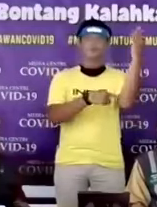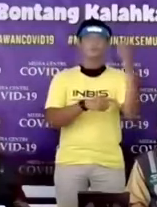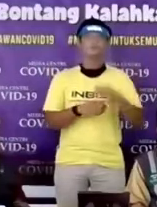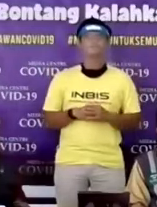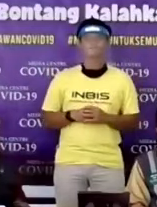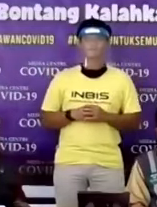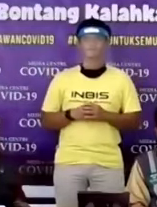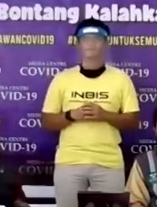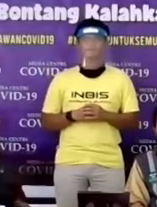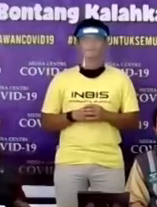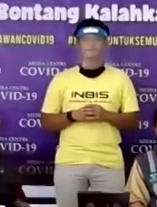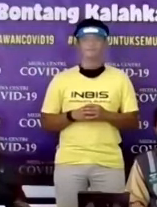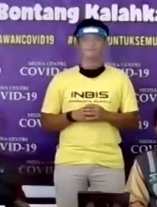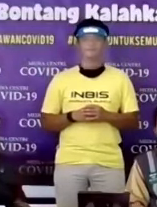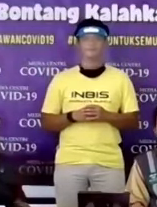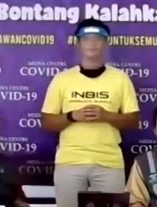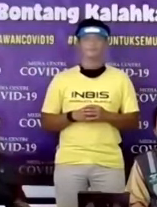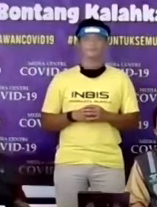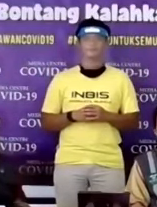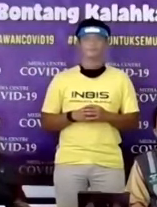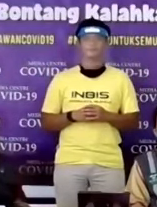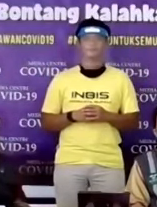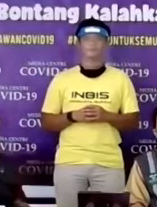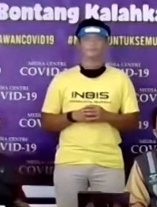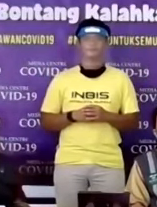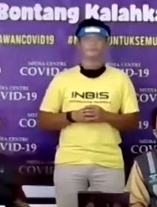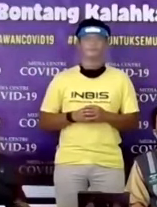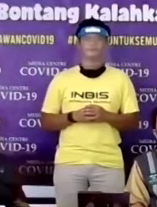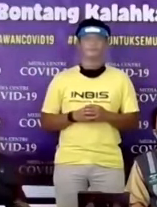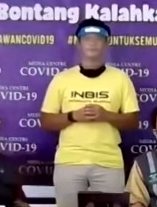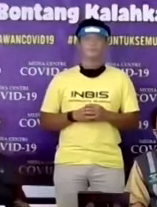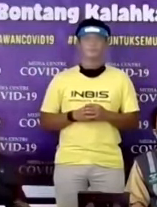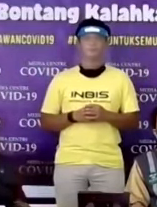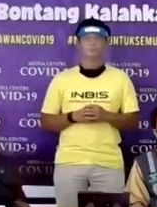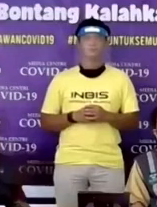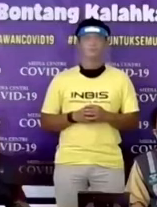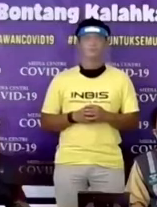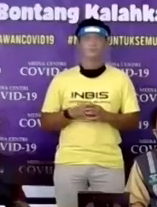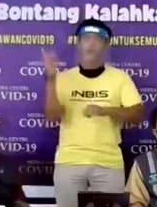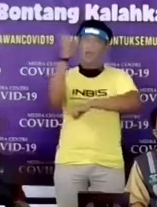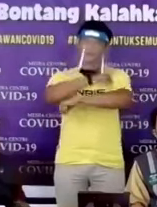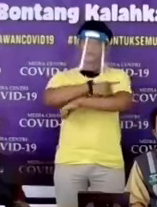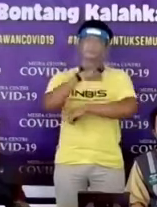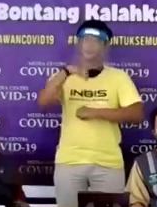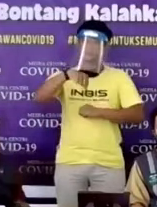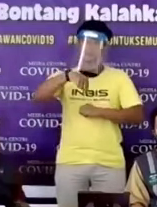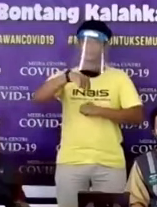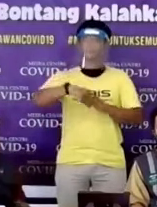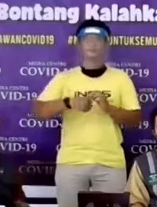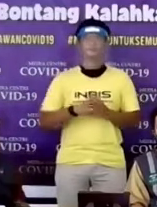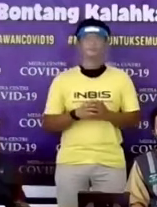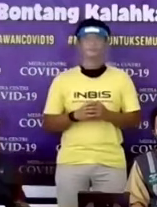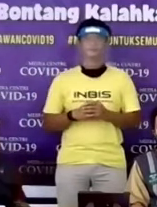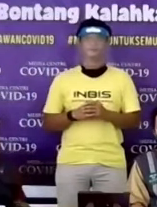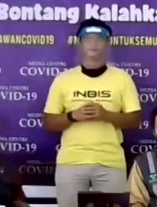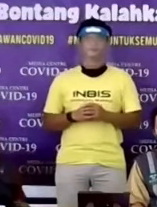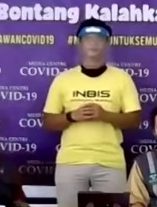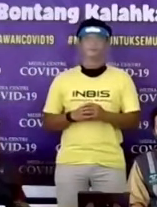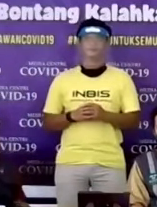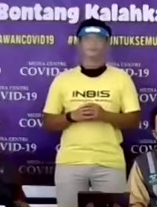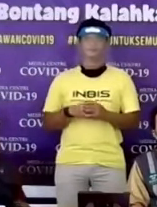hari ini kami dari posko psc yang juga sebagai media center